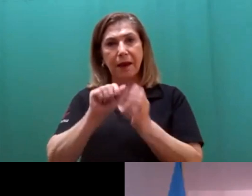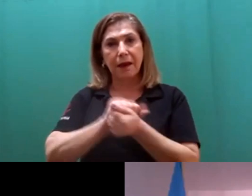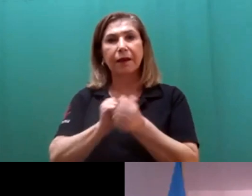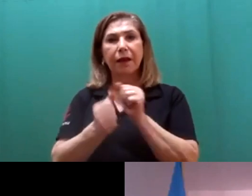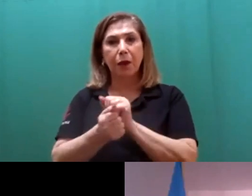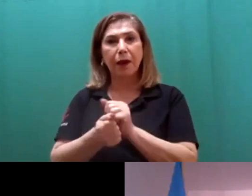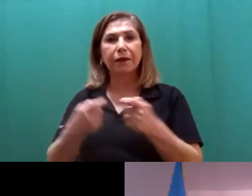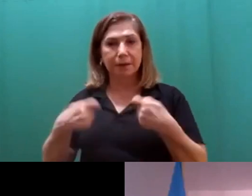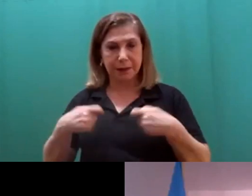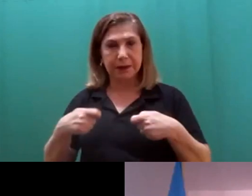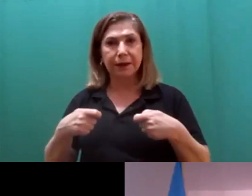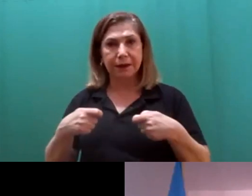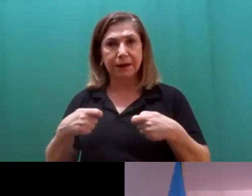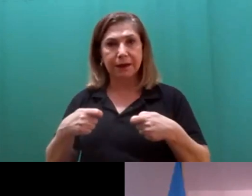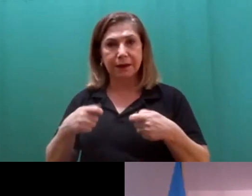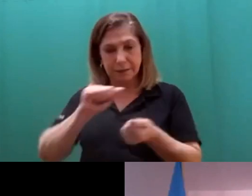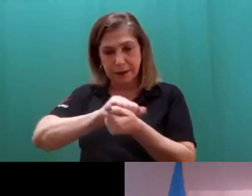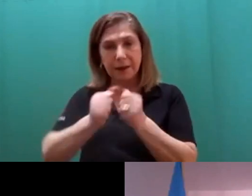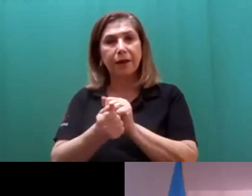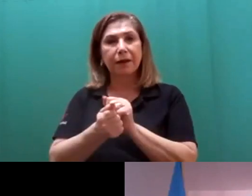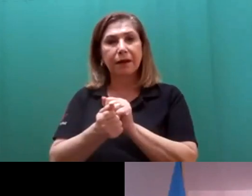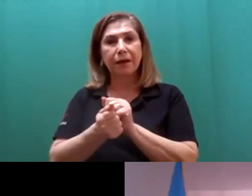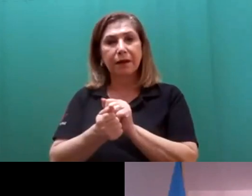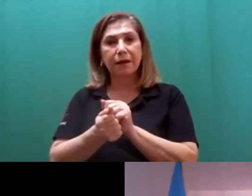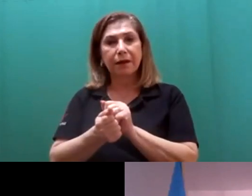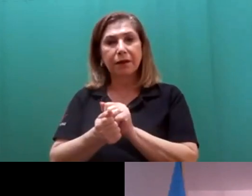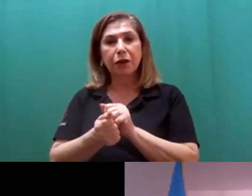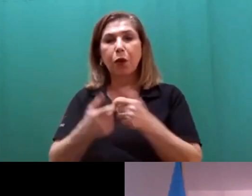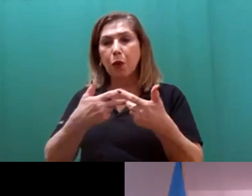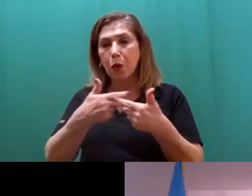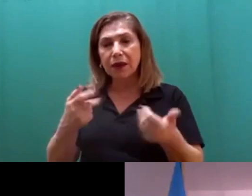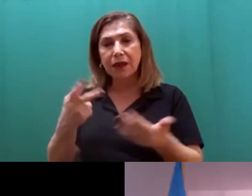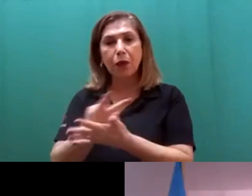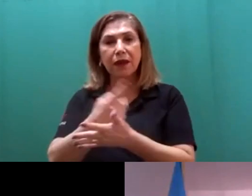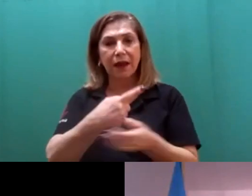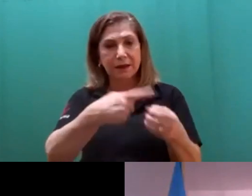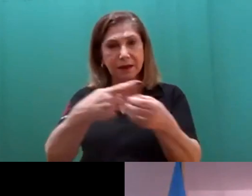e adaptadas às diferentes realidades.